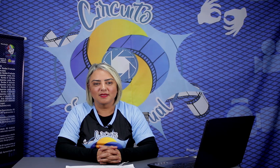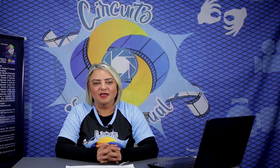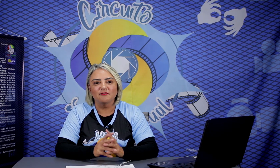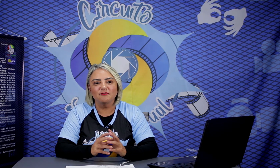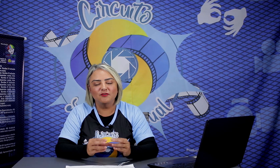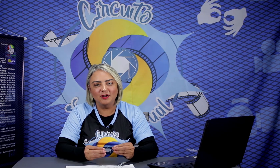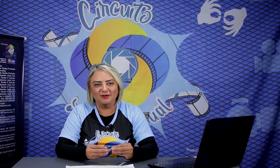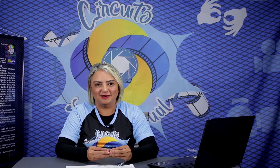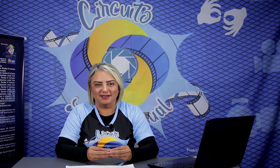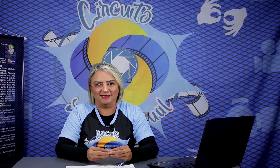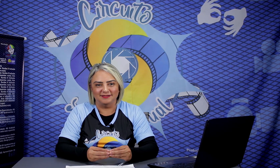Foi, colega?